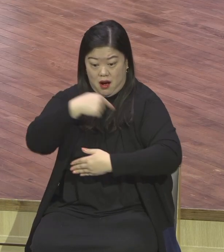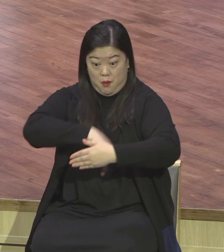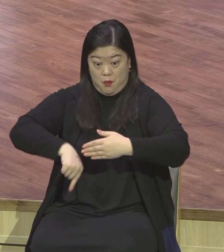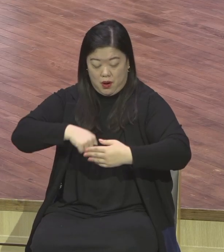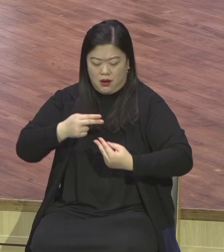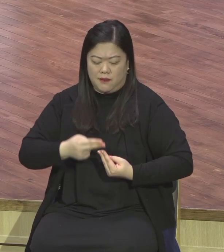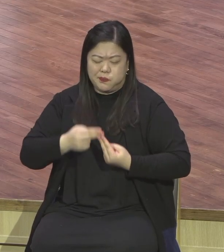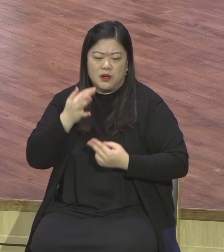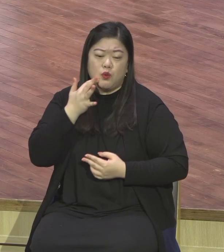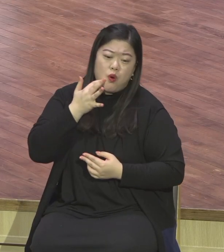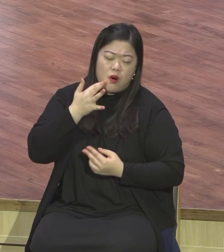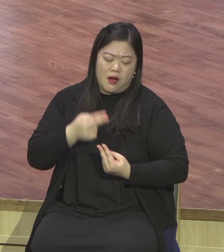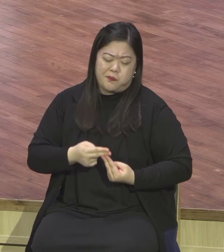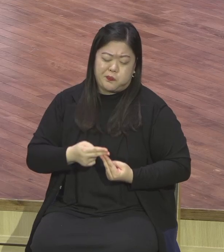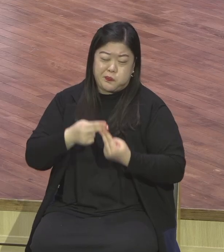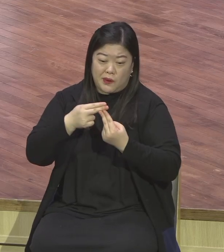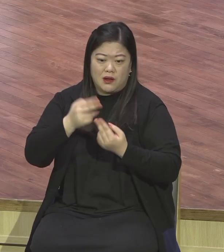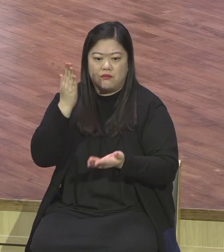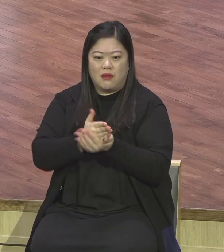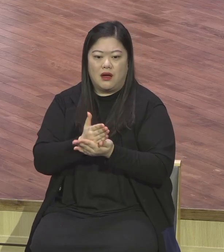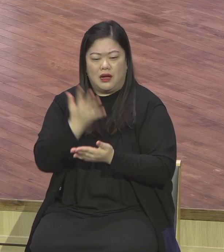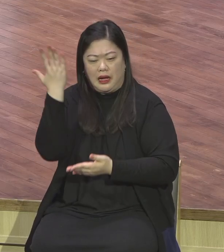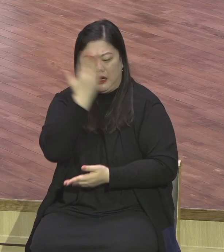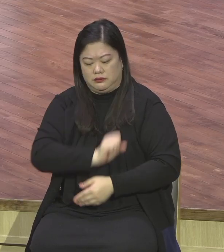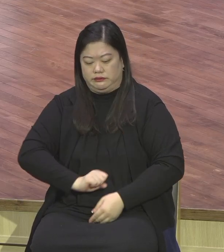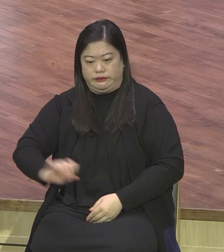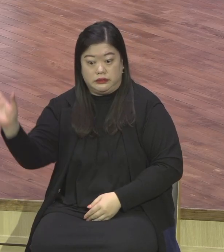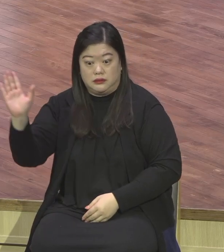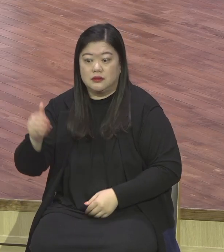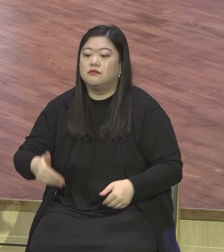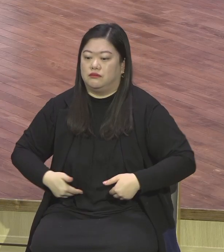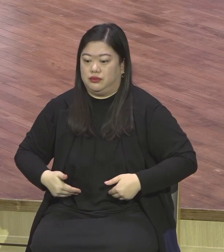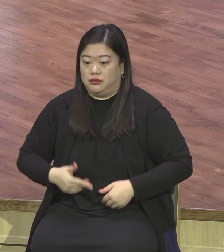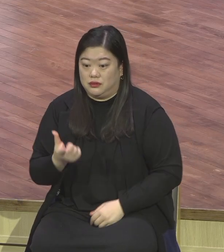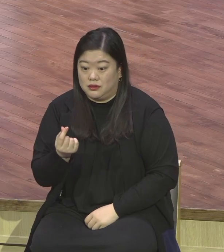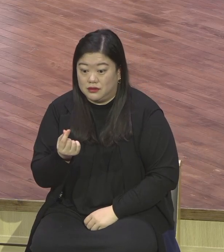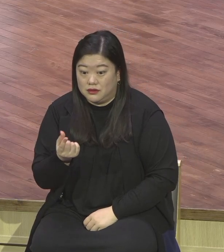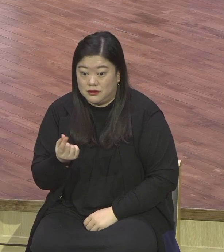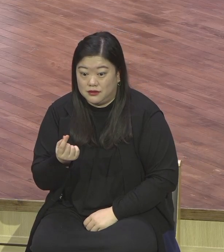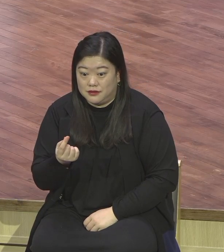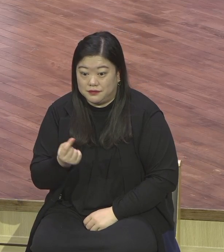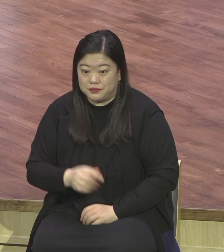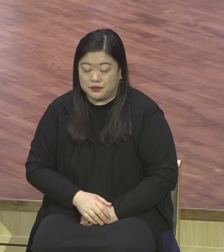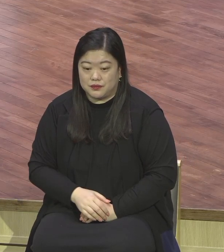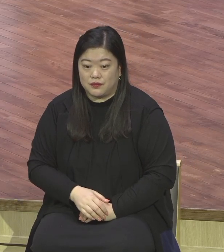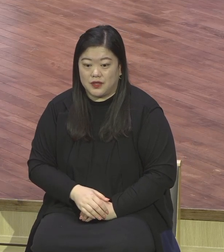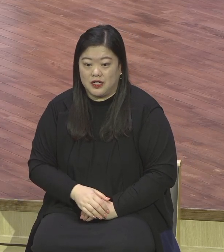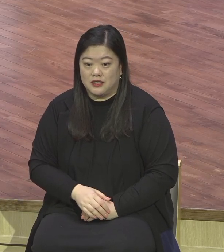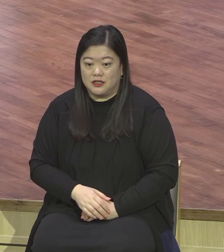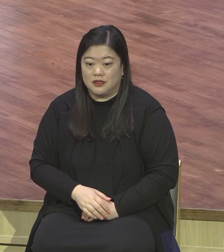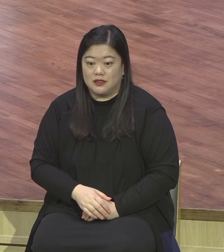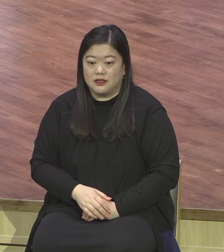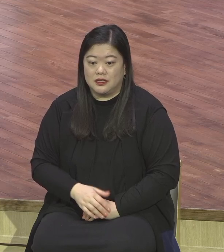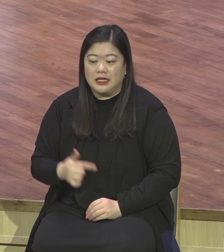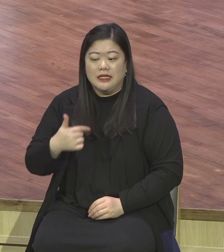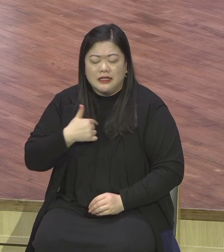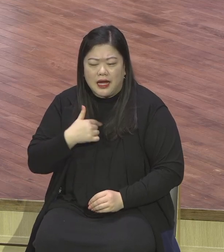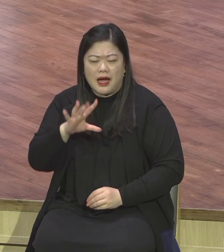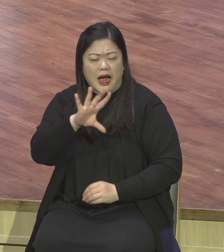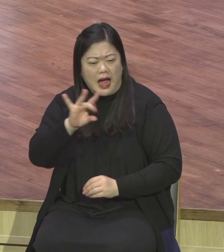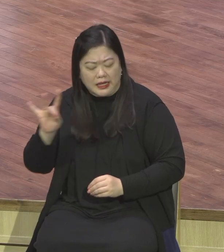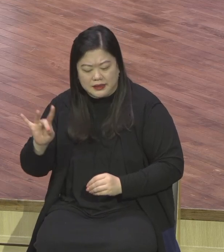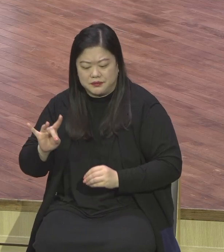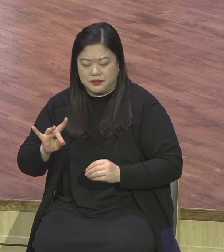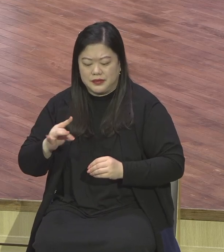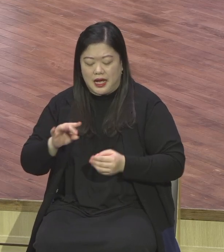빠져나와야 돼요 우리 몸에 있는 독소가 많아요 독소 이걸 제거해야 됩니다 그래서 우리에게도 한의사도 있고 하지만